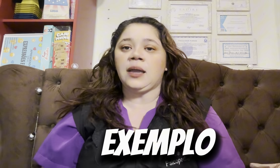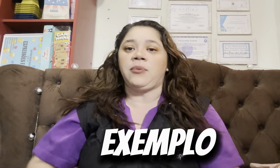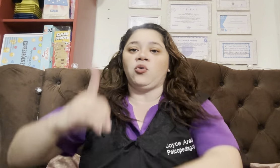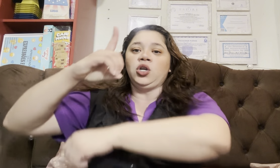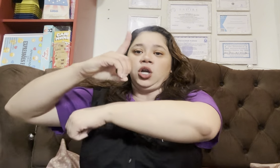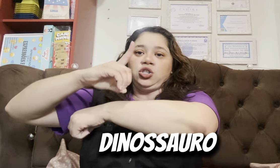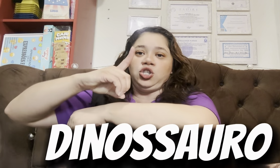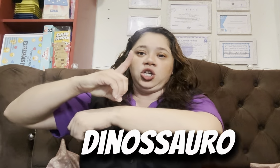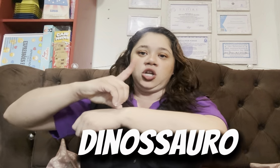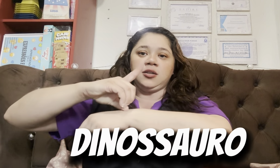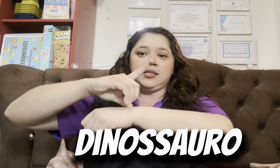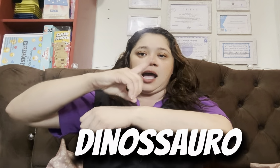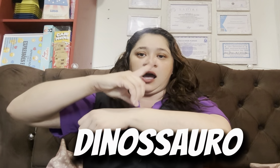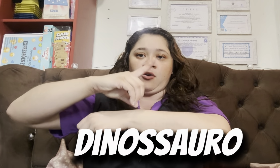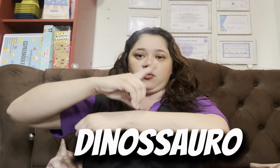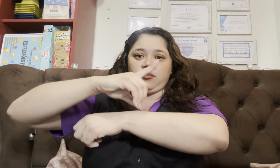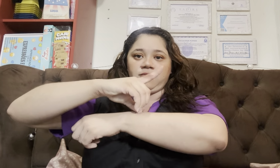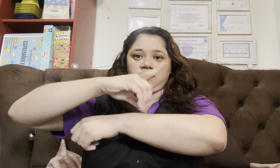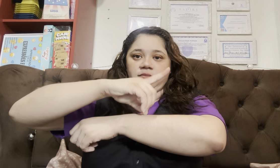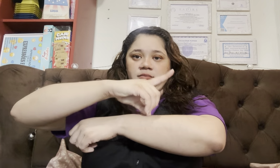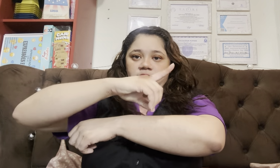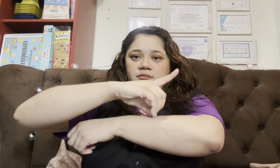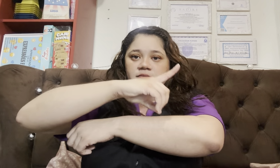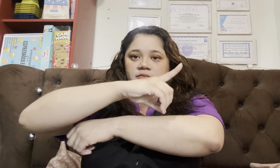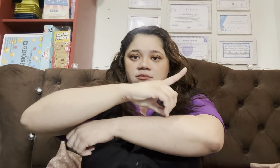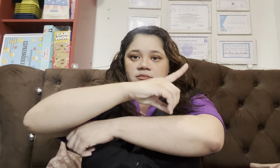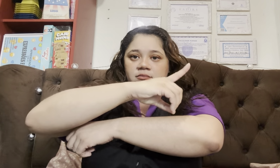exemplo. Dinossauro.